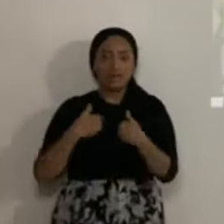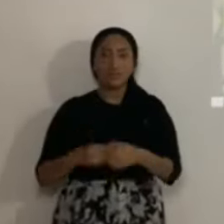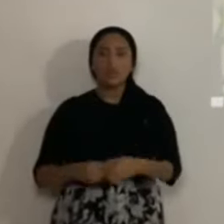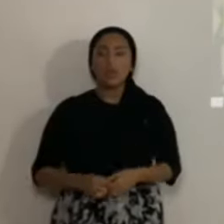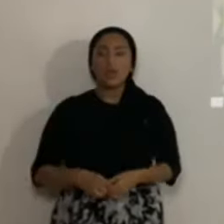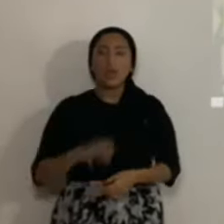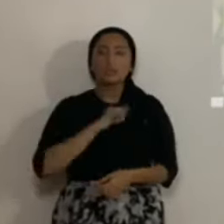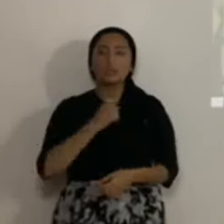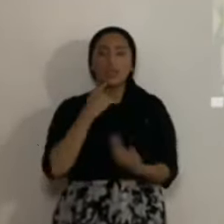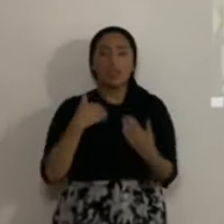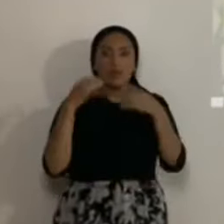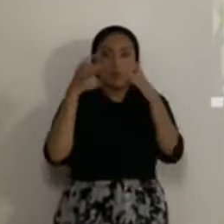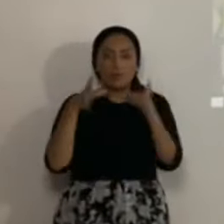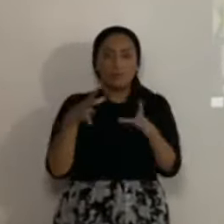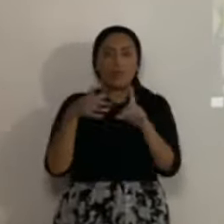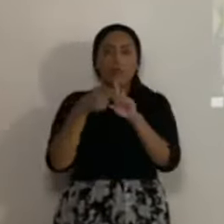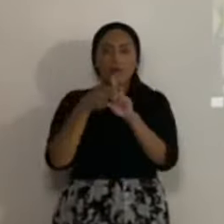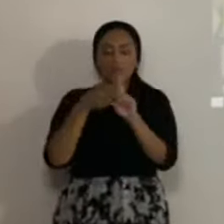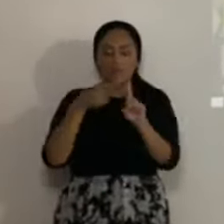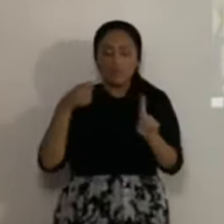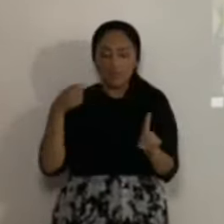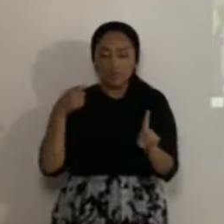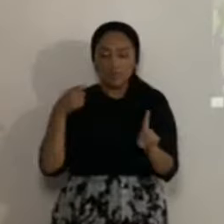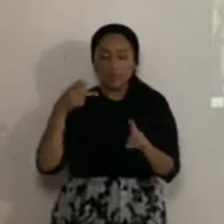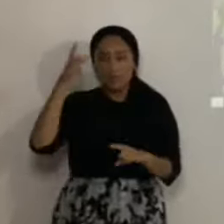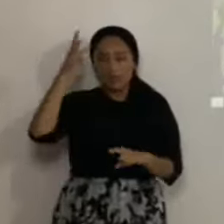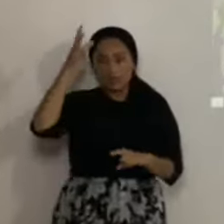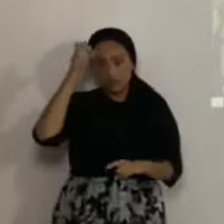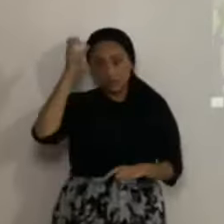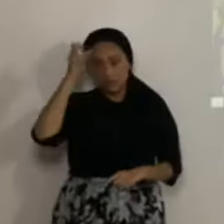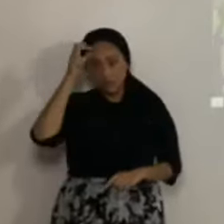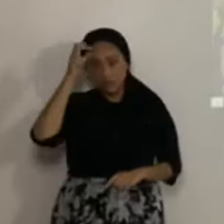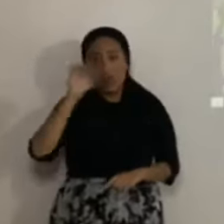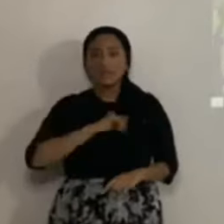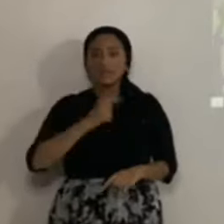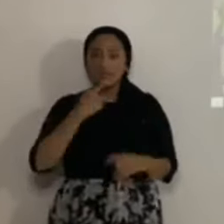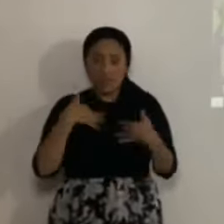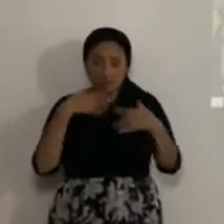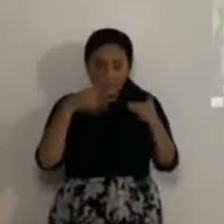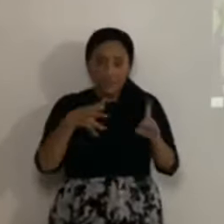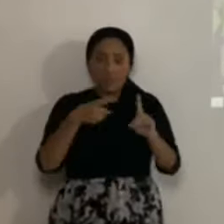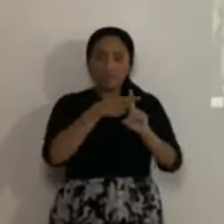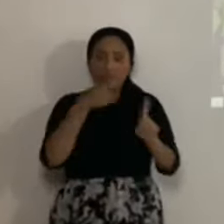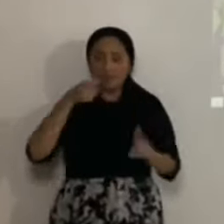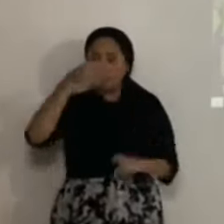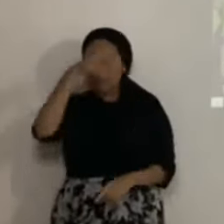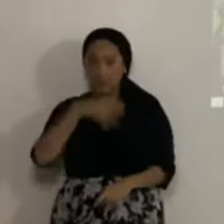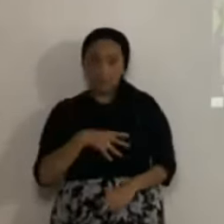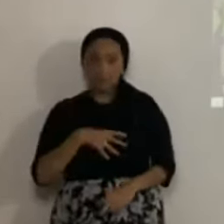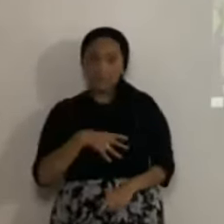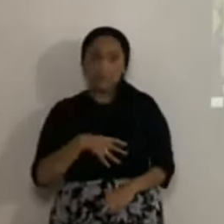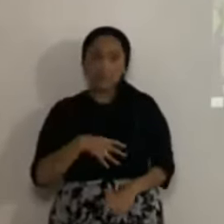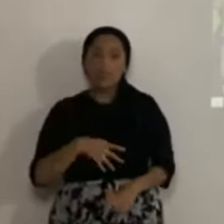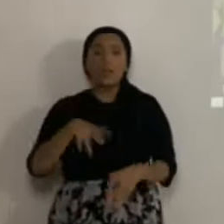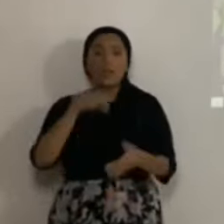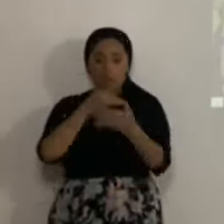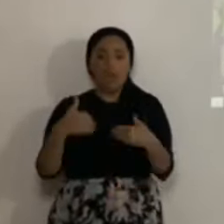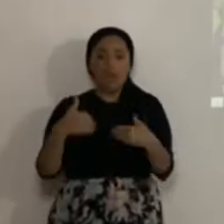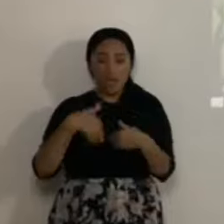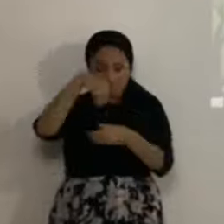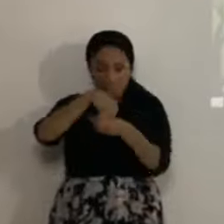Yo dije que hay maldiciones de parte del diablo y yo dije que hay maldiciones de parte del hombre. Eso está